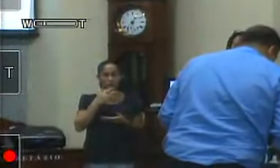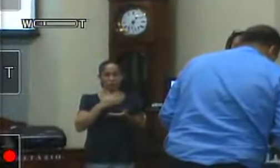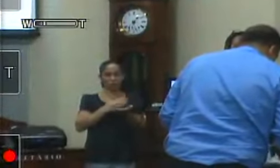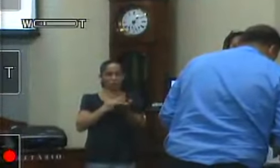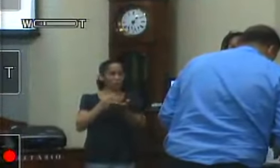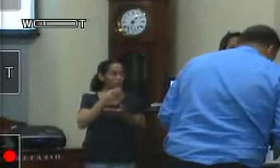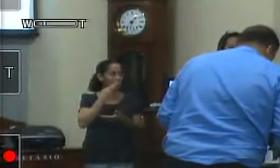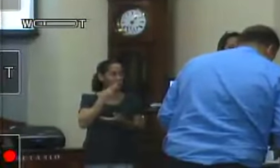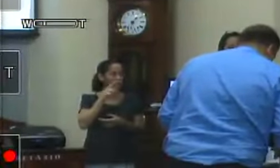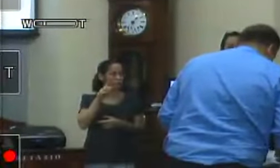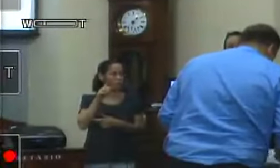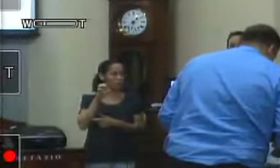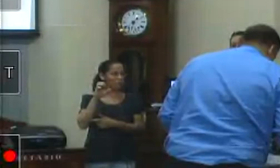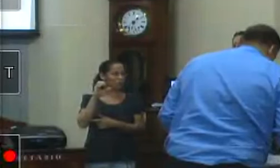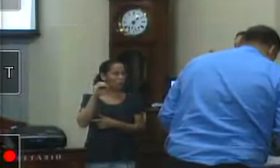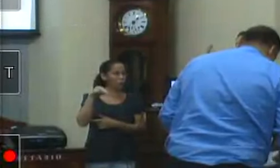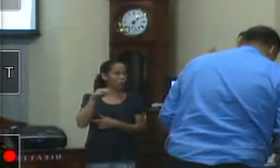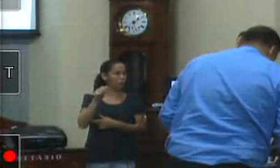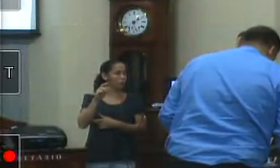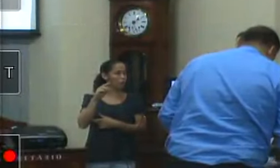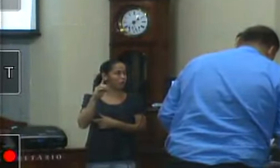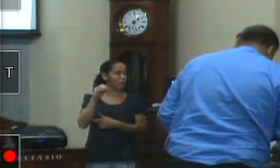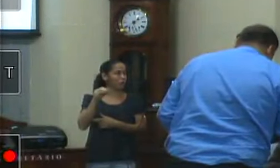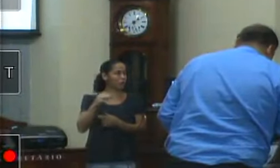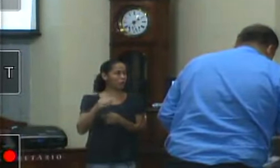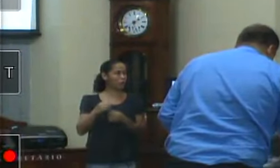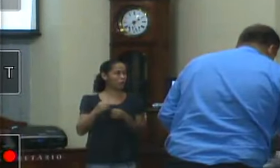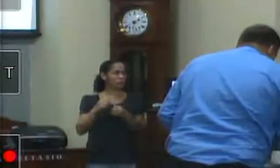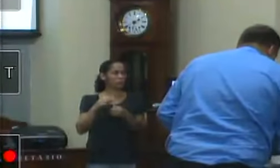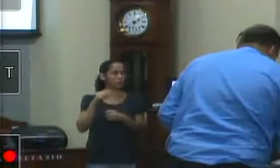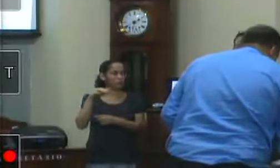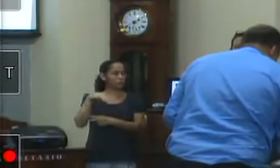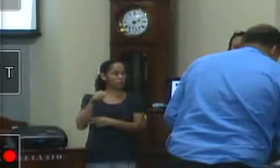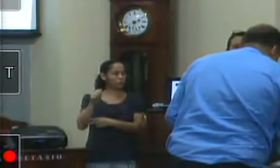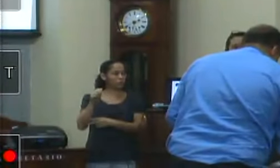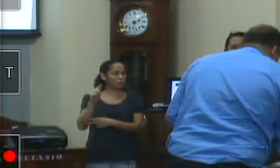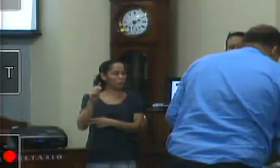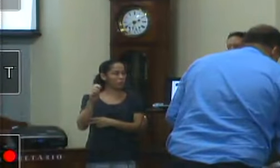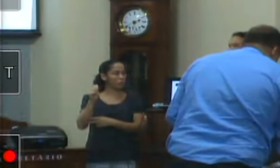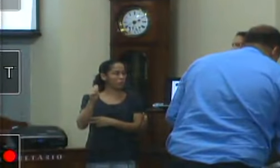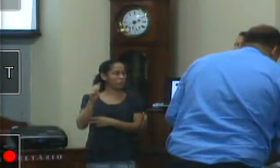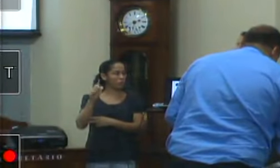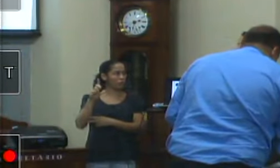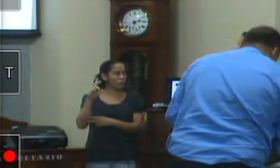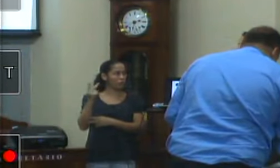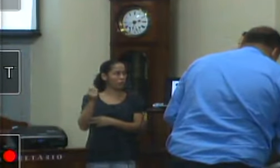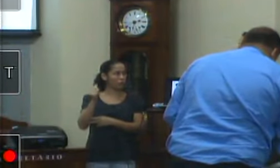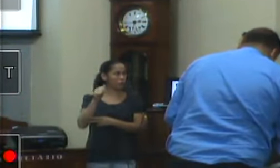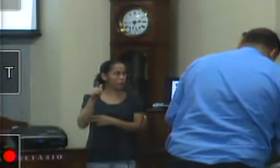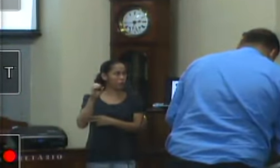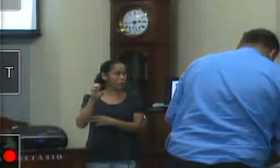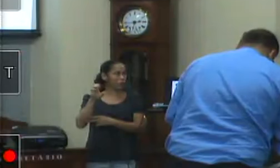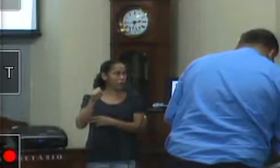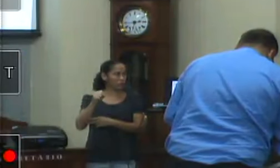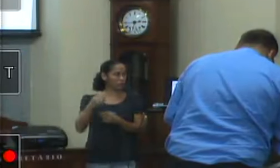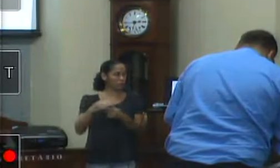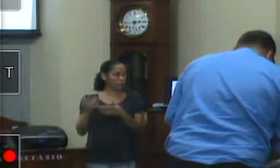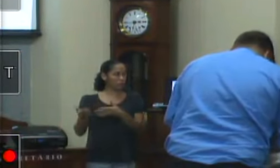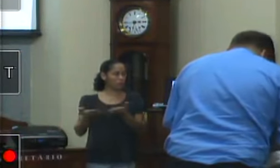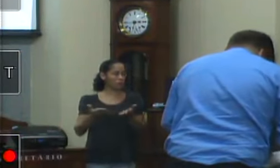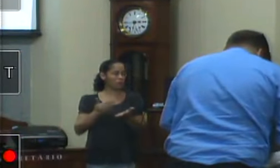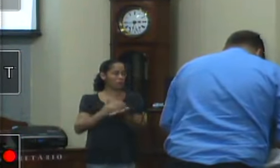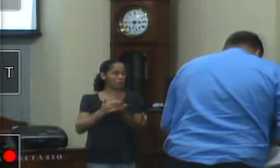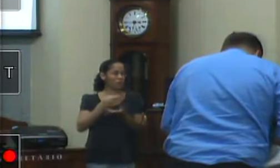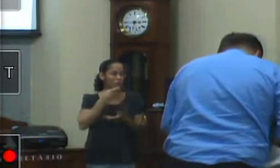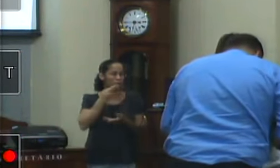para o Leonardo Magalhães, para ele fazer a explanação dos dados, depois a gente retorna a falar. Presidente, posso passar para o